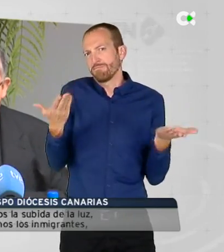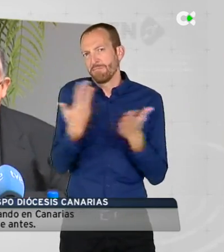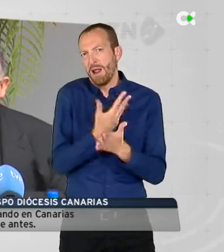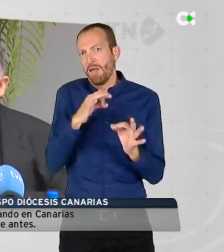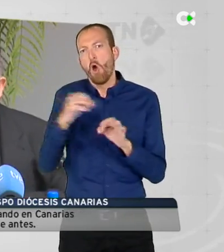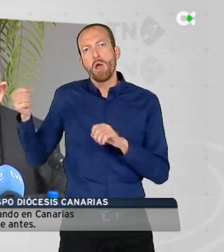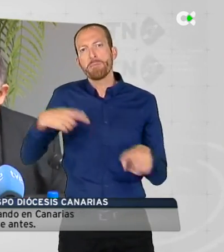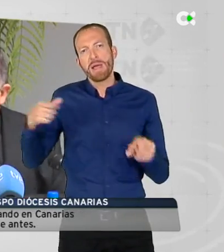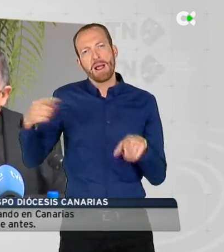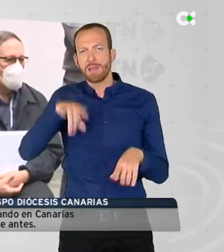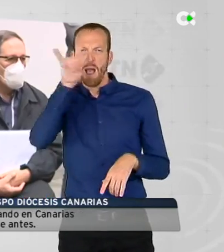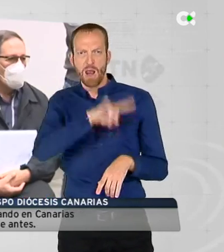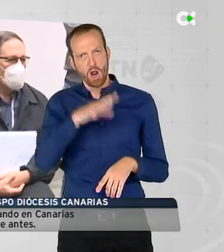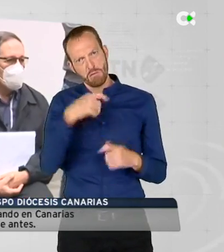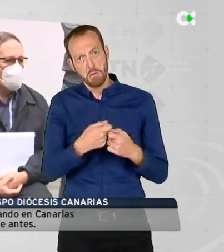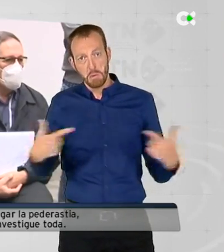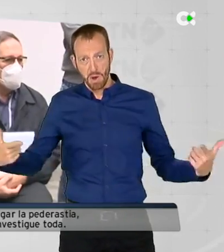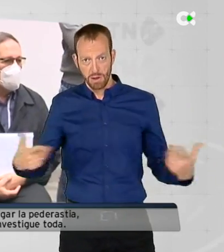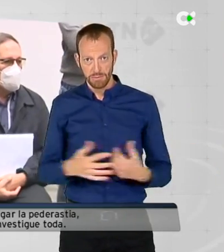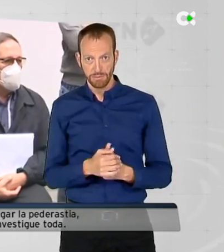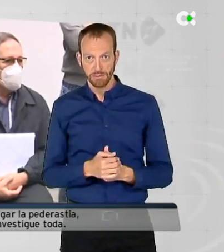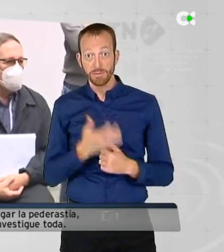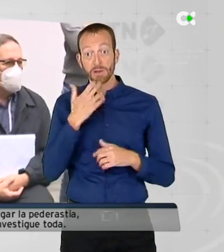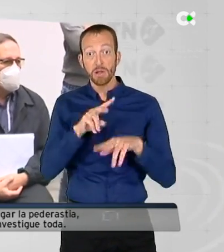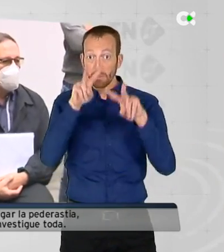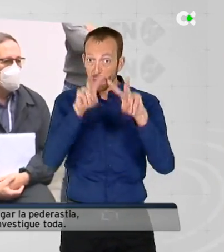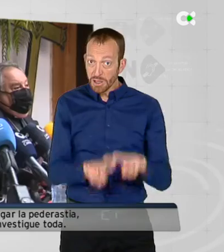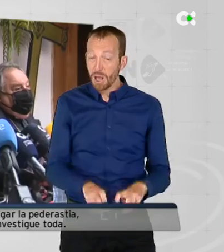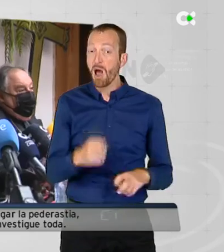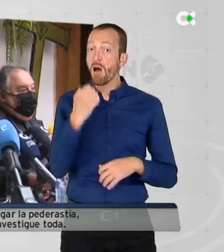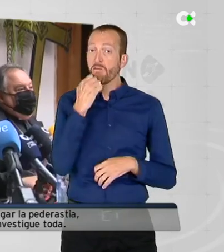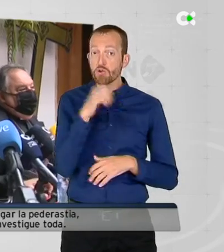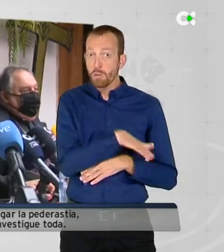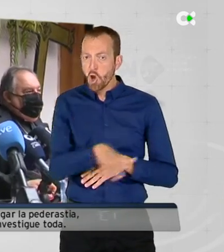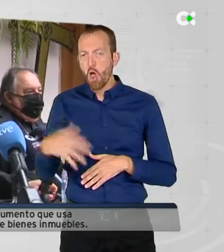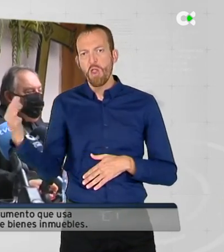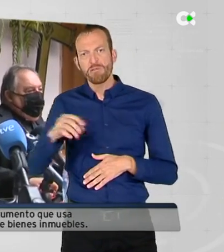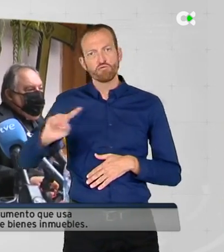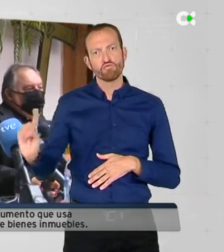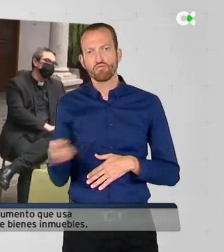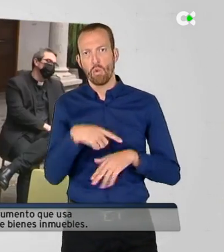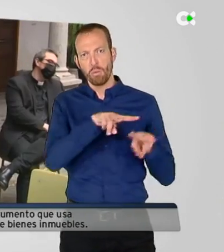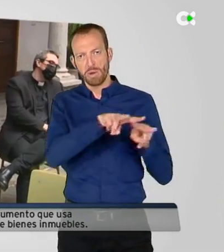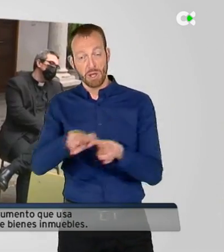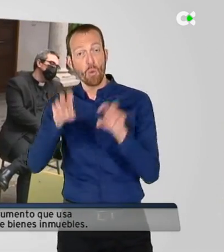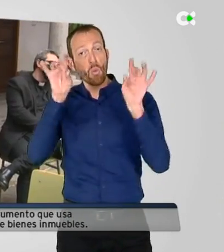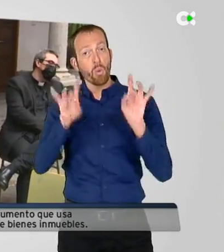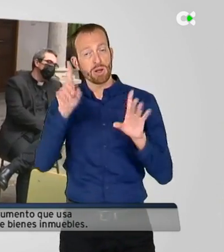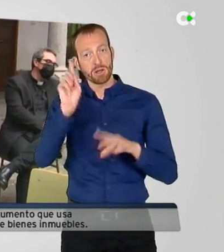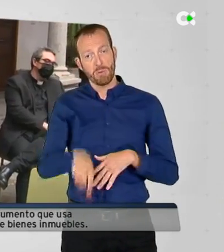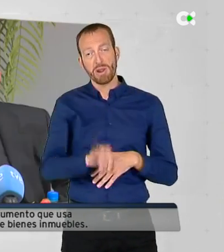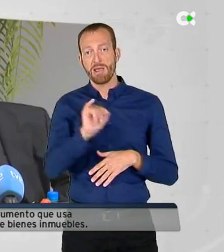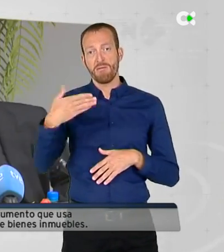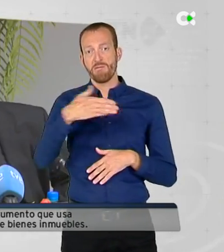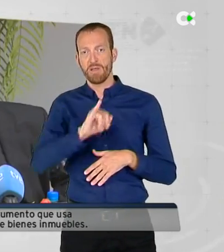siguen entrando en Canarias más que antes. Si se va a investigar, la pederastia dice que se investigue toda. Es el mismo argumento que usa para el impuesto de bienes